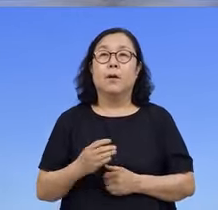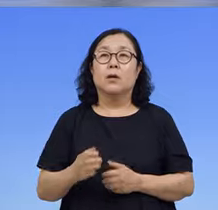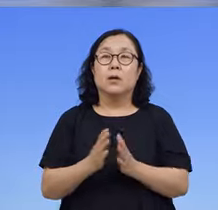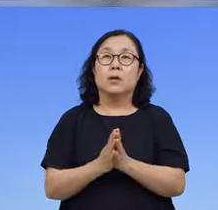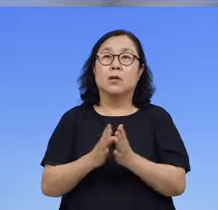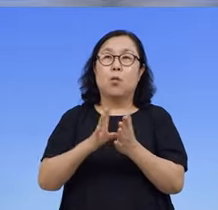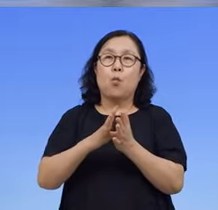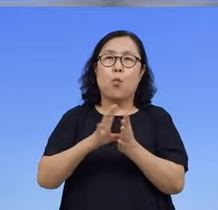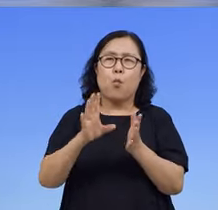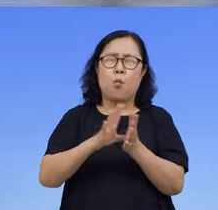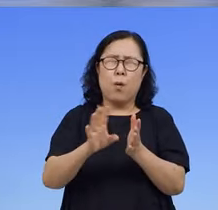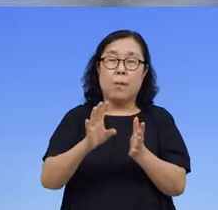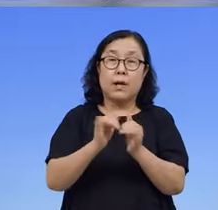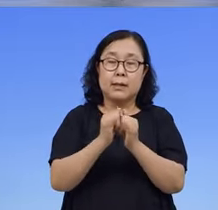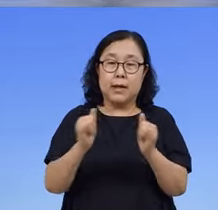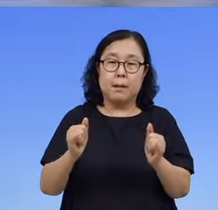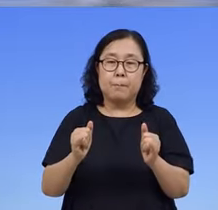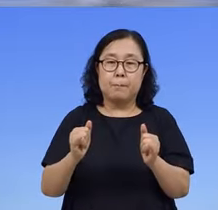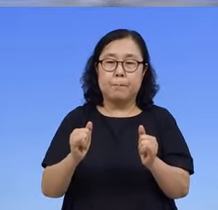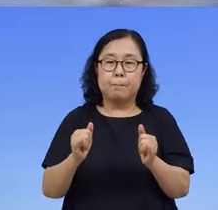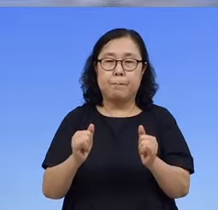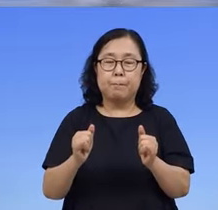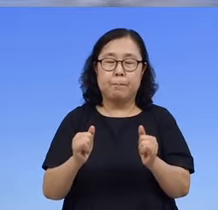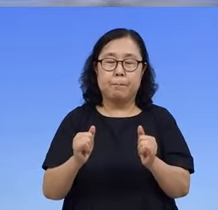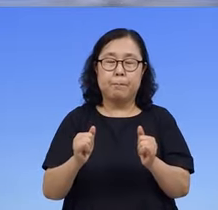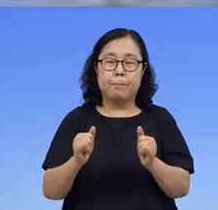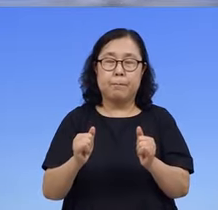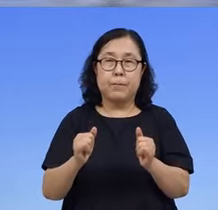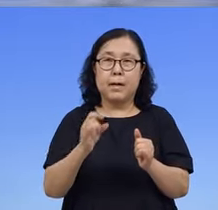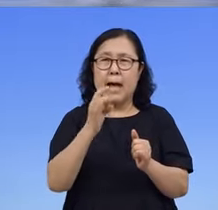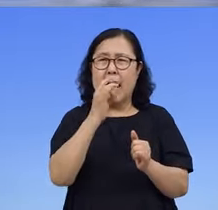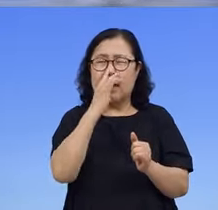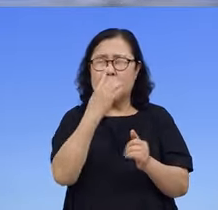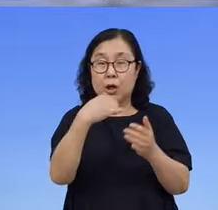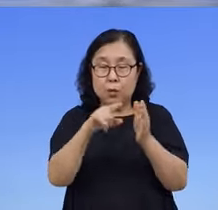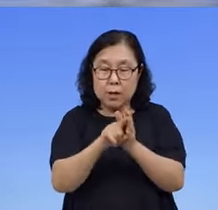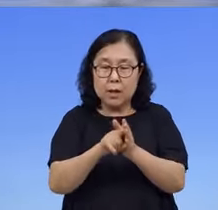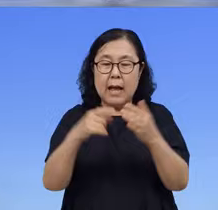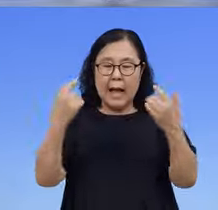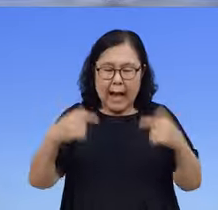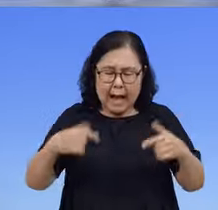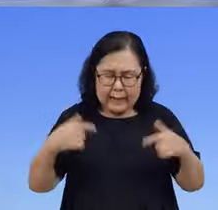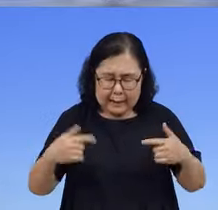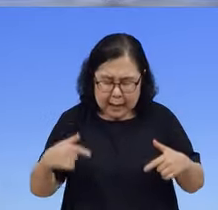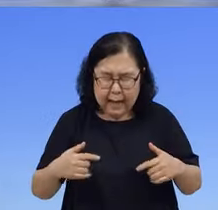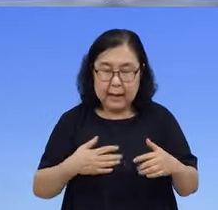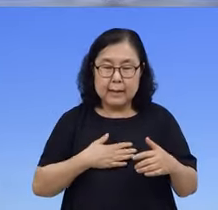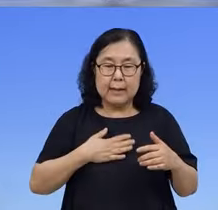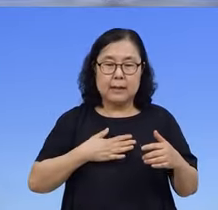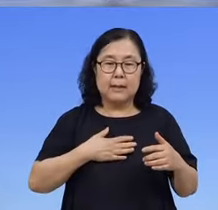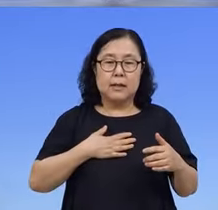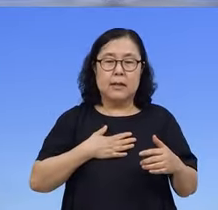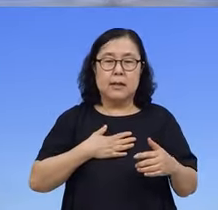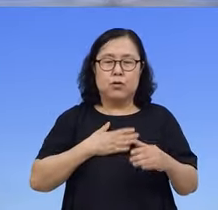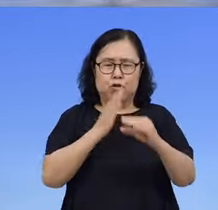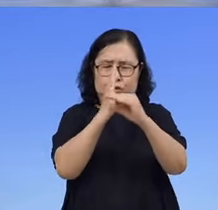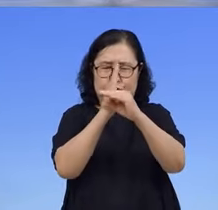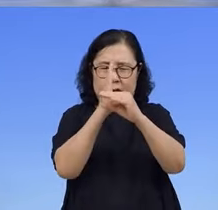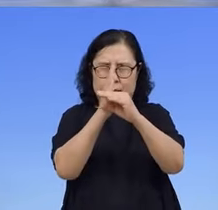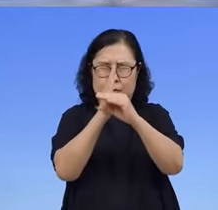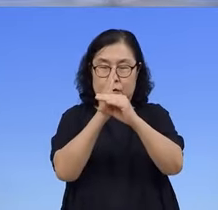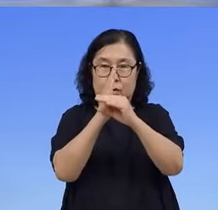우리가 이런 괴물 같은 종교인으로 전락하지 않으려면 늘 이 본질을 추구해야 됩니다. 안식일을 주신 정신이 뭔가?